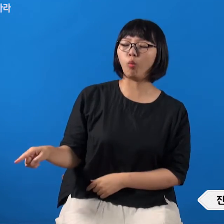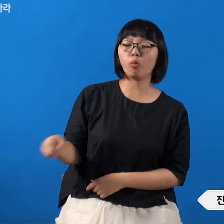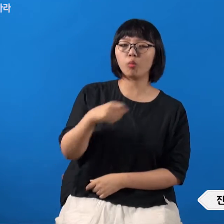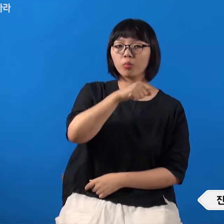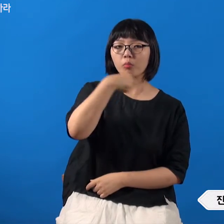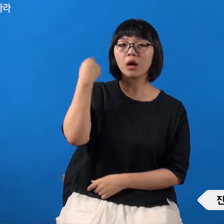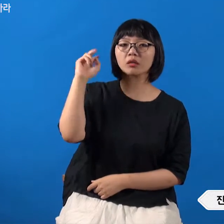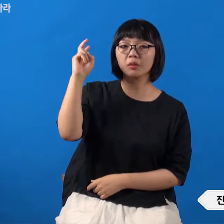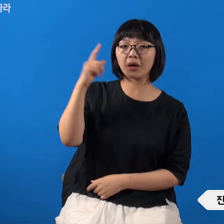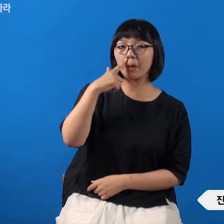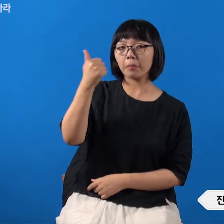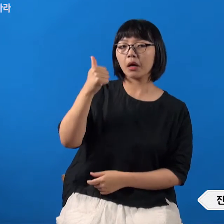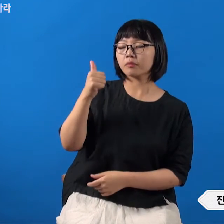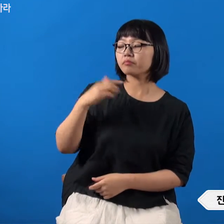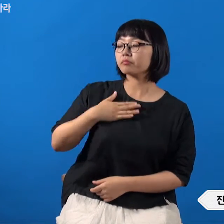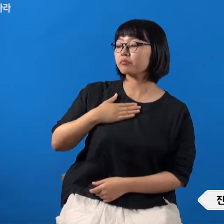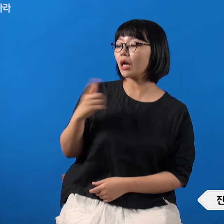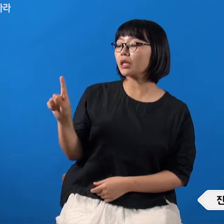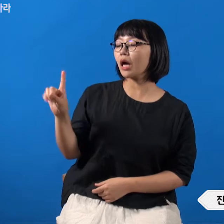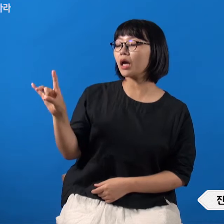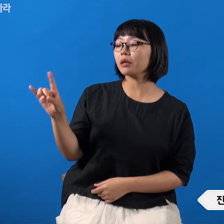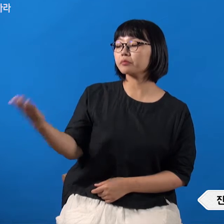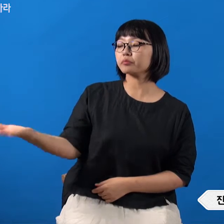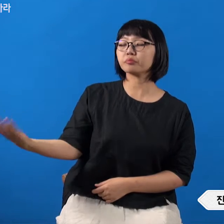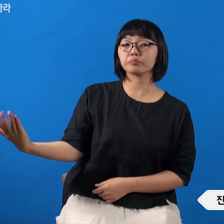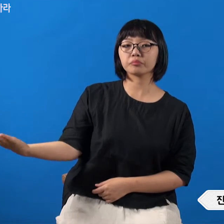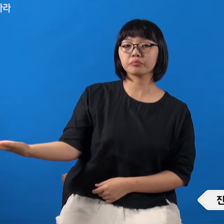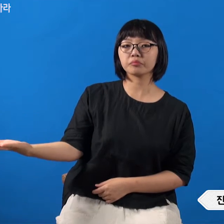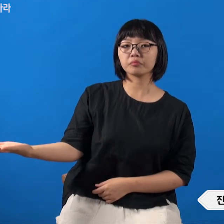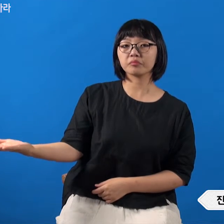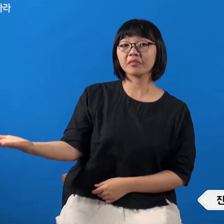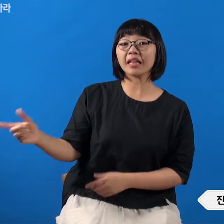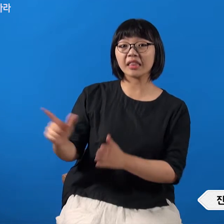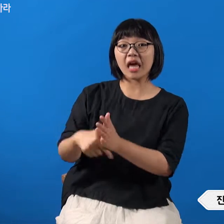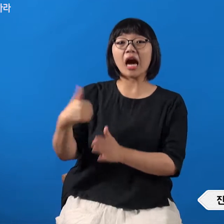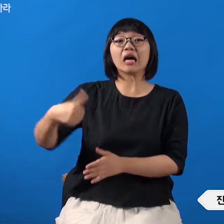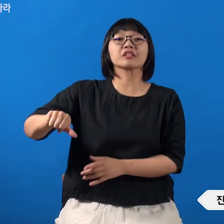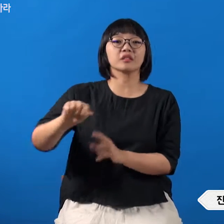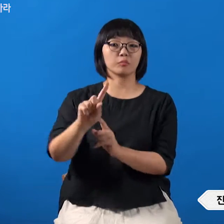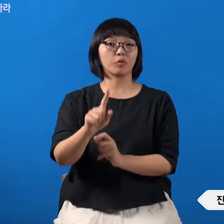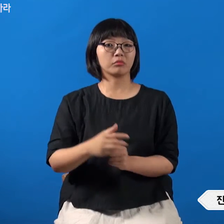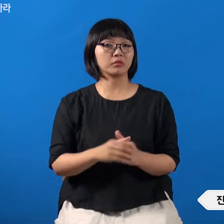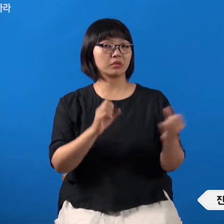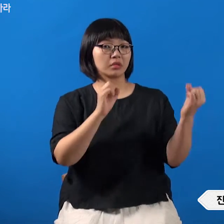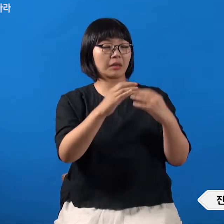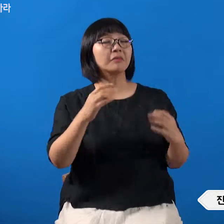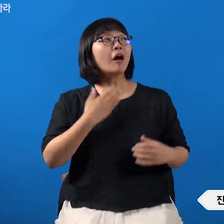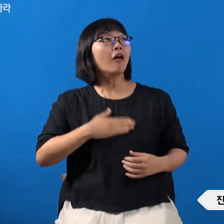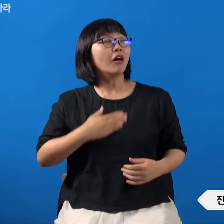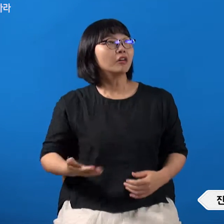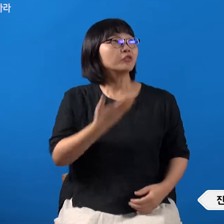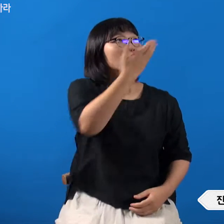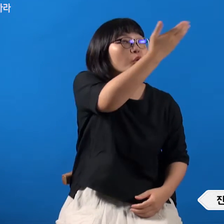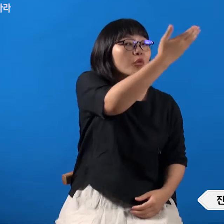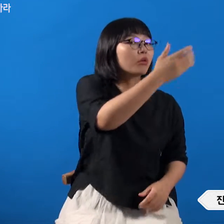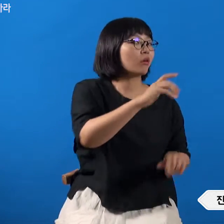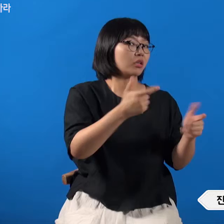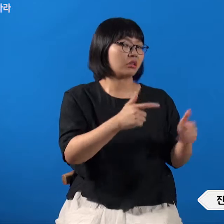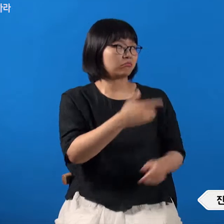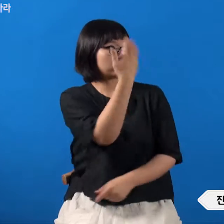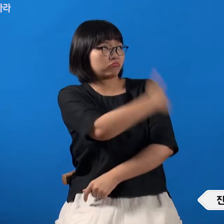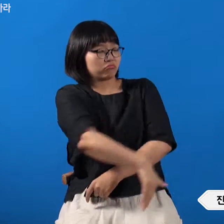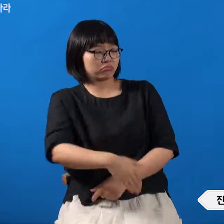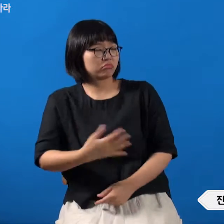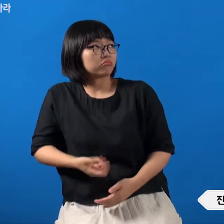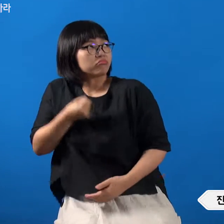손을 내밀었더니 그 아들이 그만 손을 탁 치면서 내 거라고 주지 않는다는 겁니다. 그때